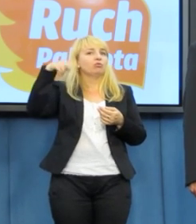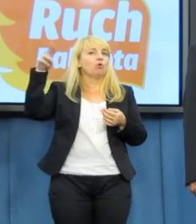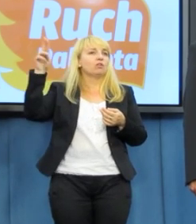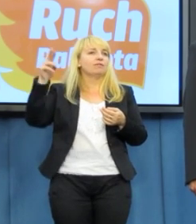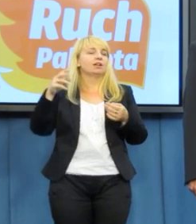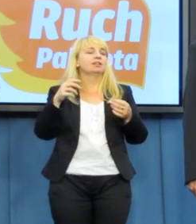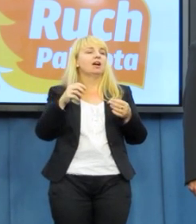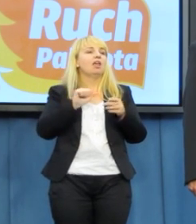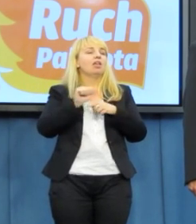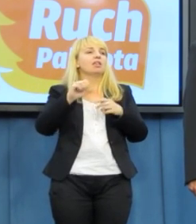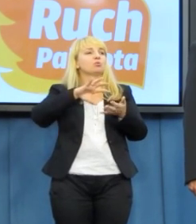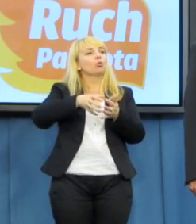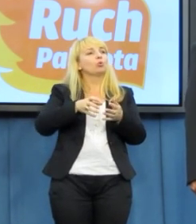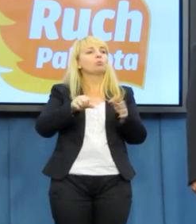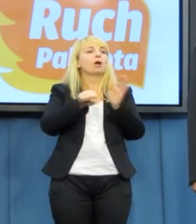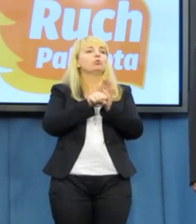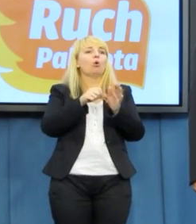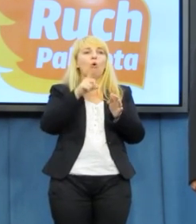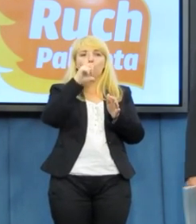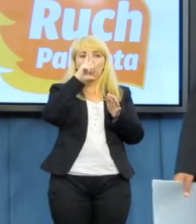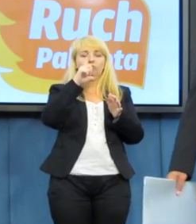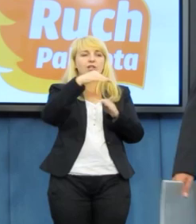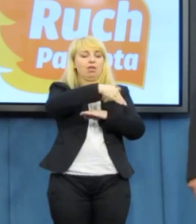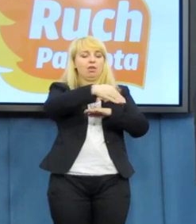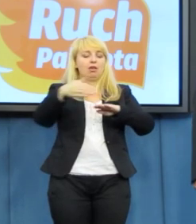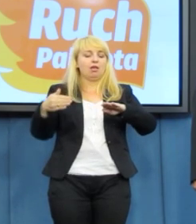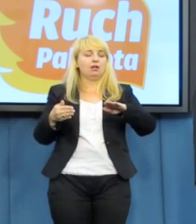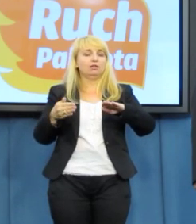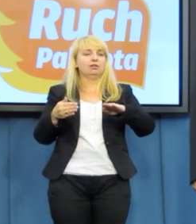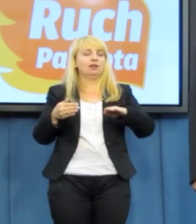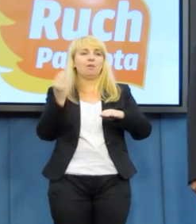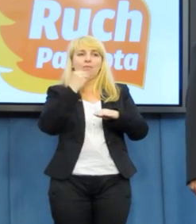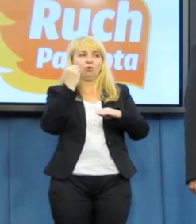brzegowej. Skoro ktoś chce walczyć z ateizacją, która